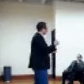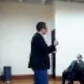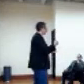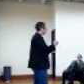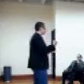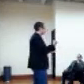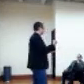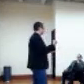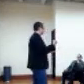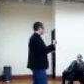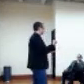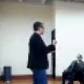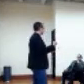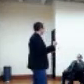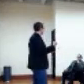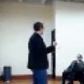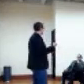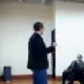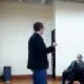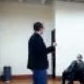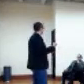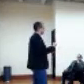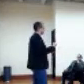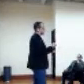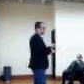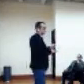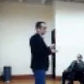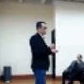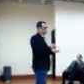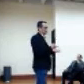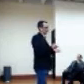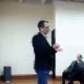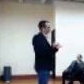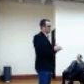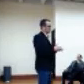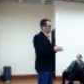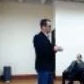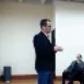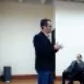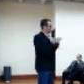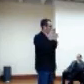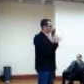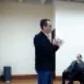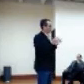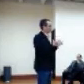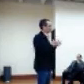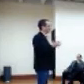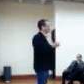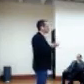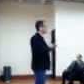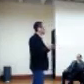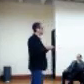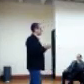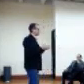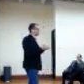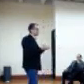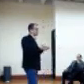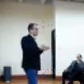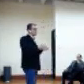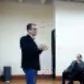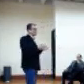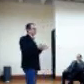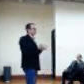Bienvenido, lo invocamos hoy. Y entonces la decisión de no sesgar con mi subjetividad